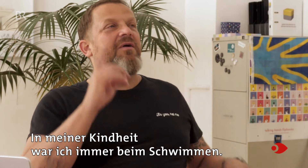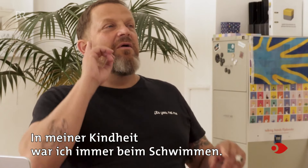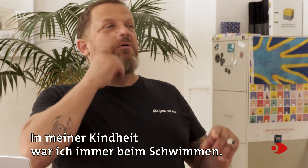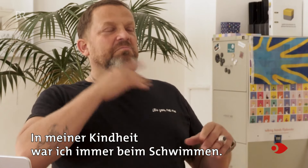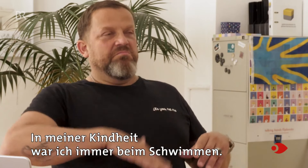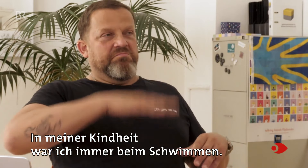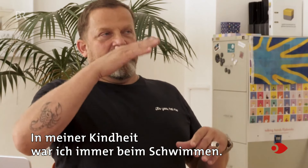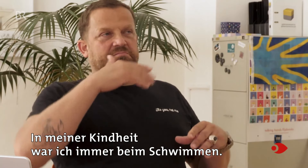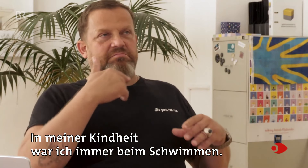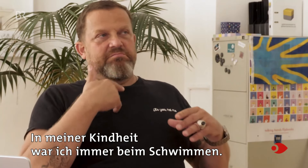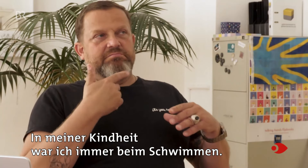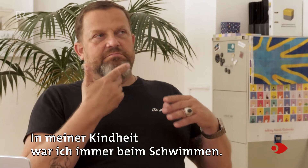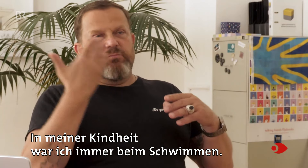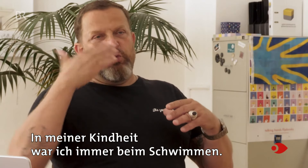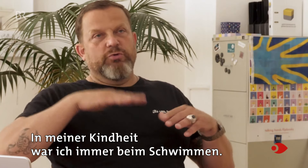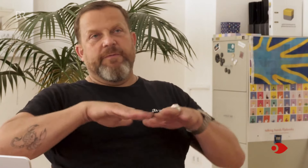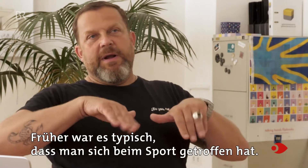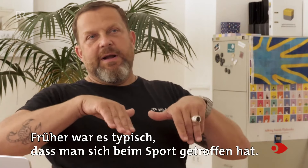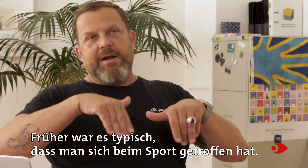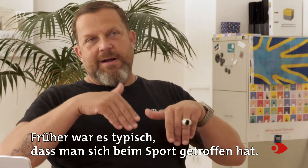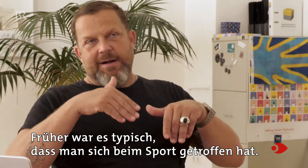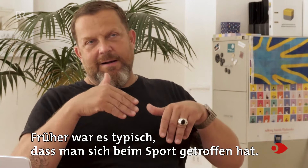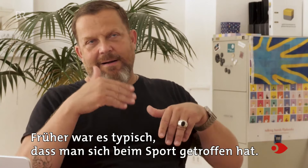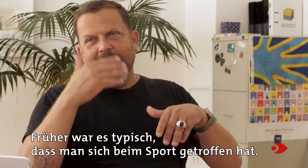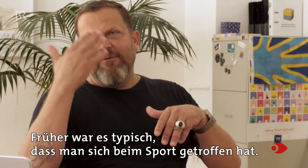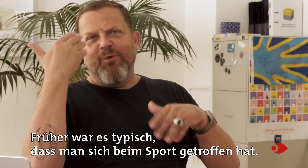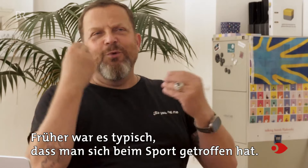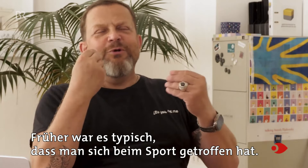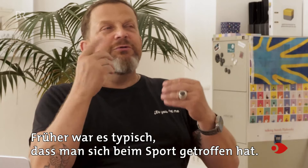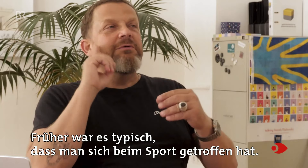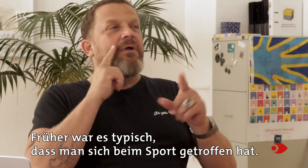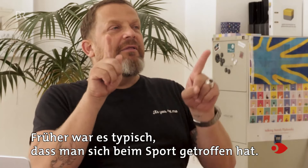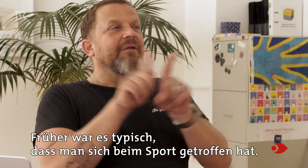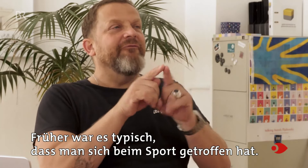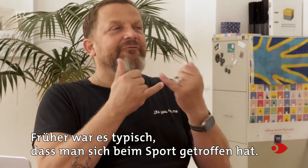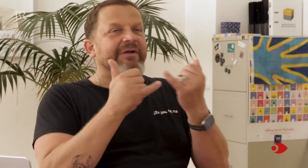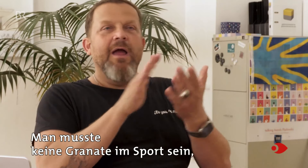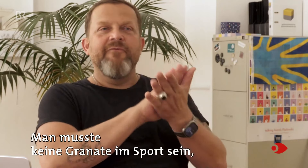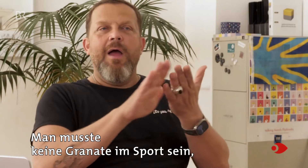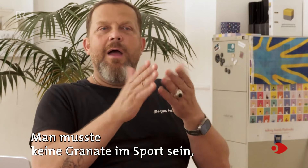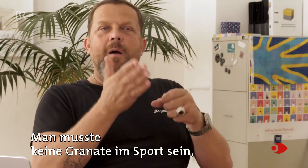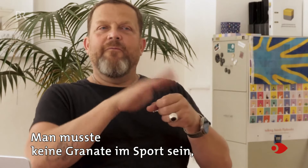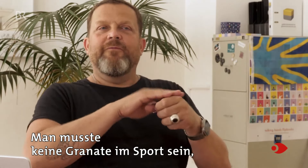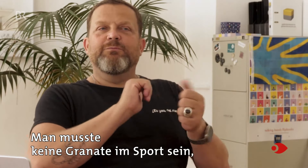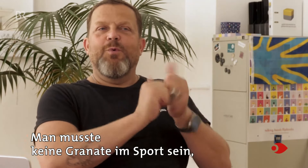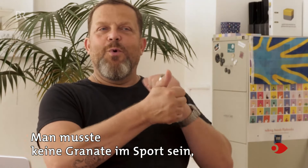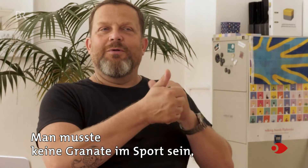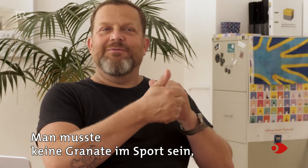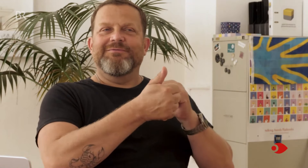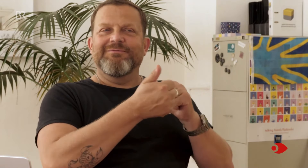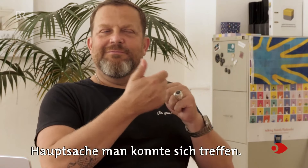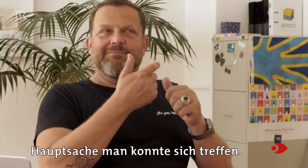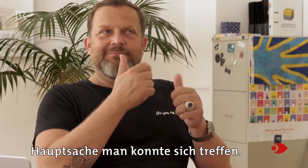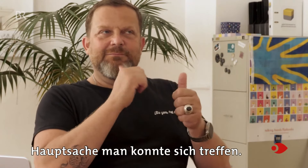In meiner Kindheit war ich immer beim Schwimmen. Früher war es typisch, dass man sich beim Sport getroffen hat. Man musste keine Granate im Sport sein. Hauptsache, man konnte